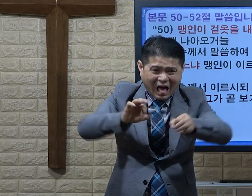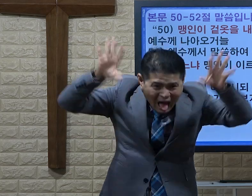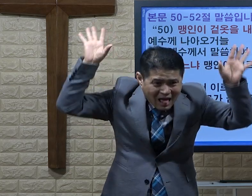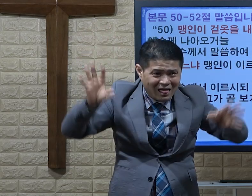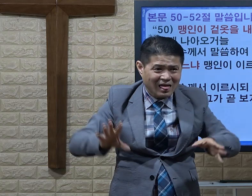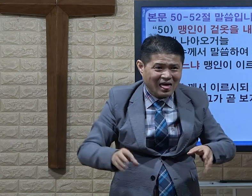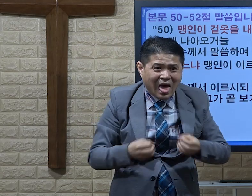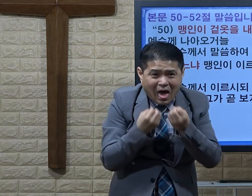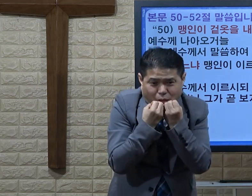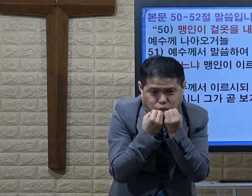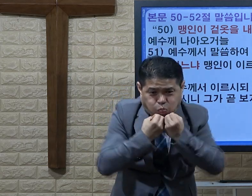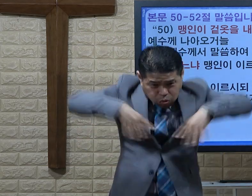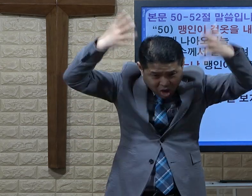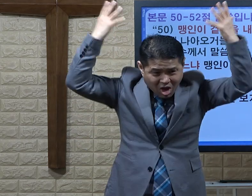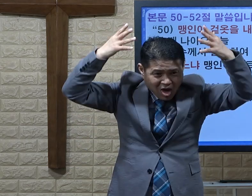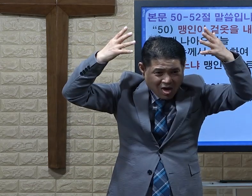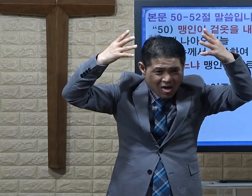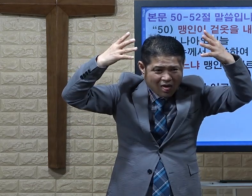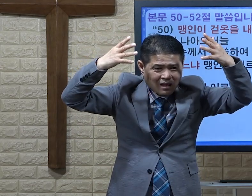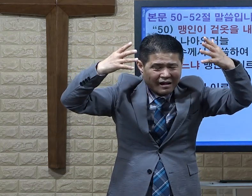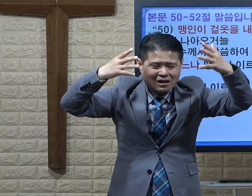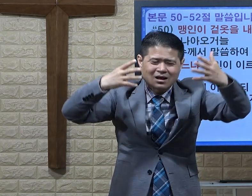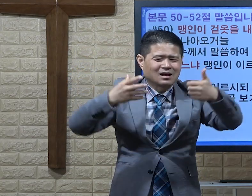금방 돈은 날아가기 마련이죠.